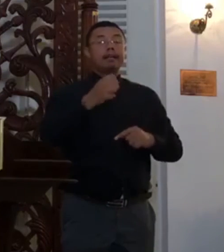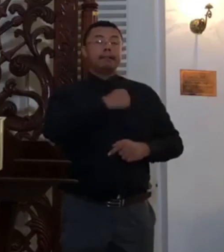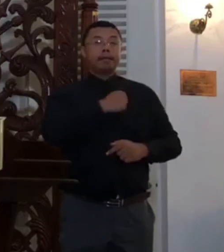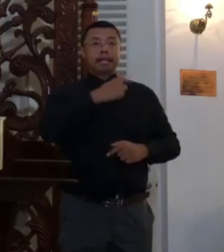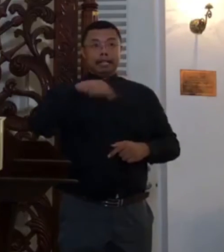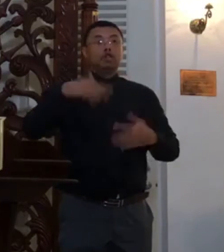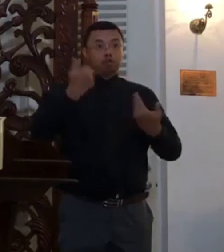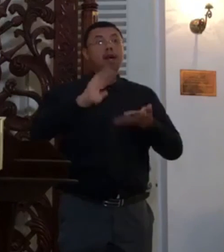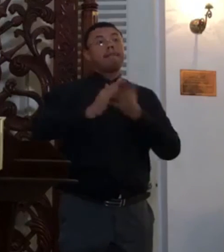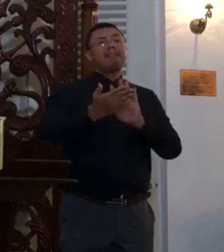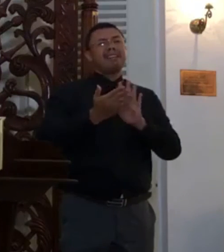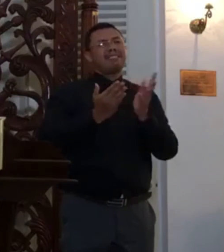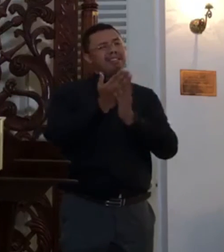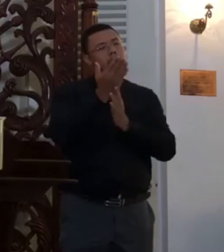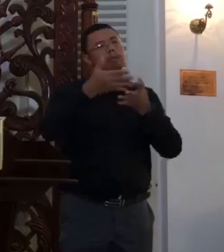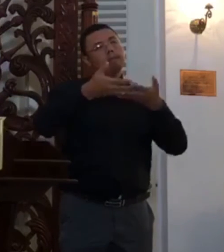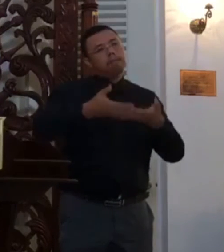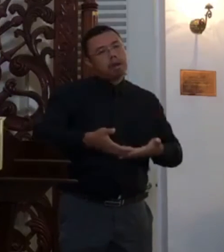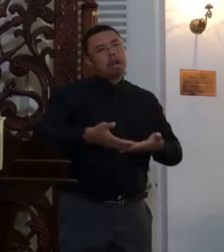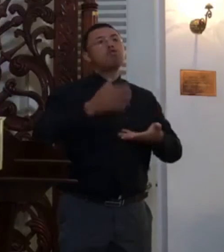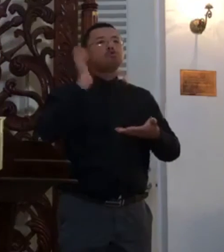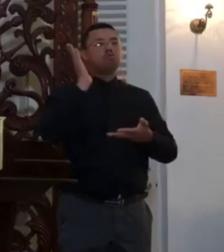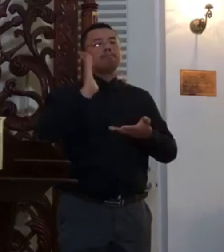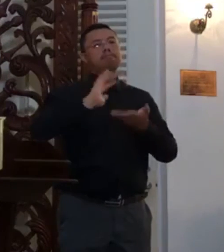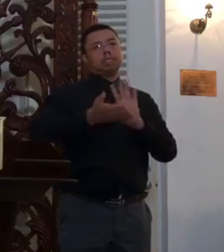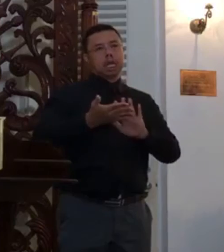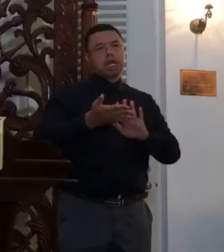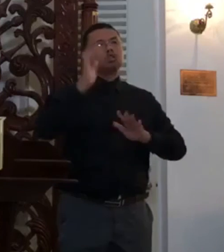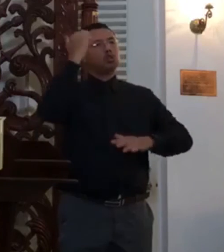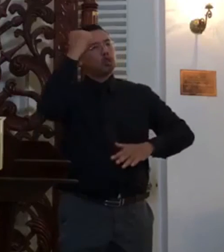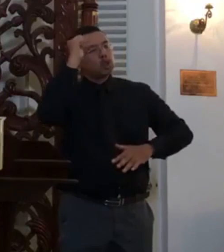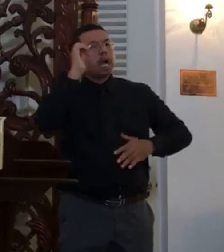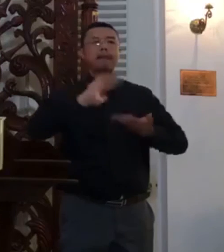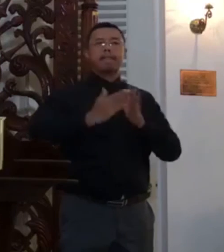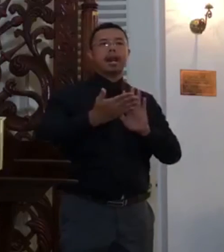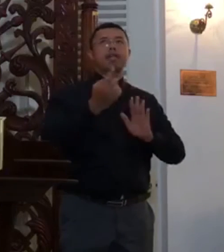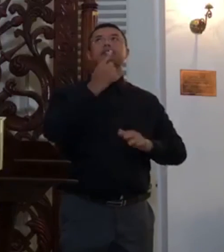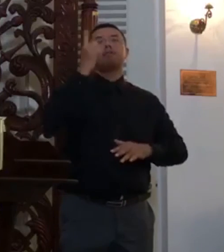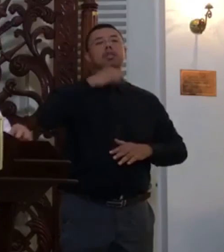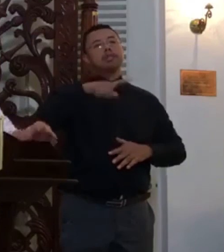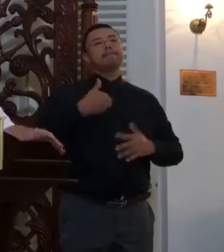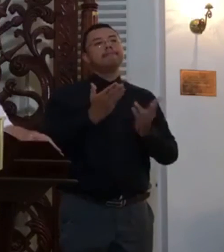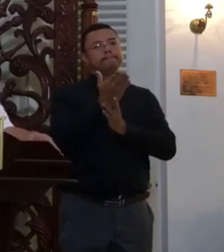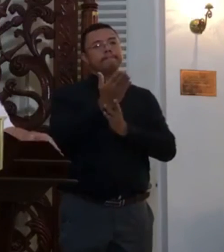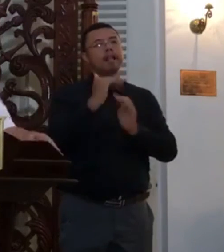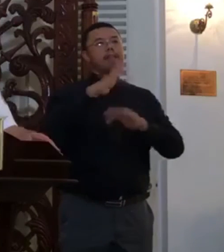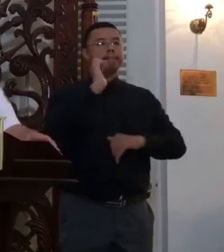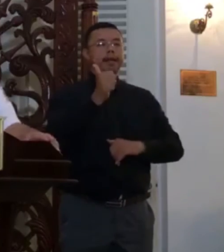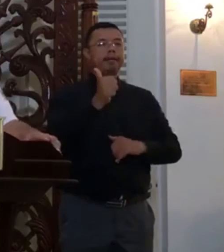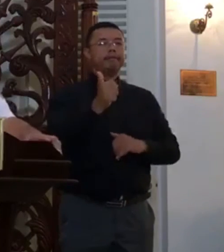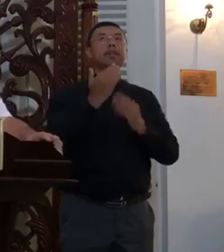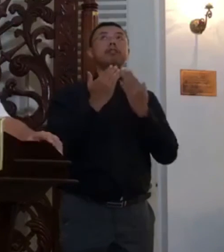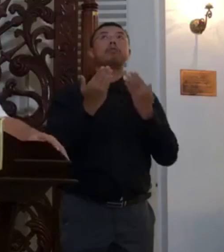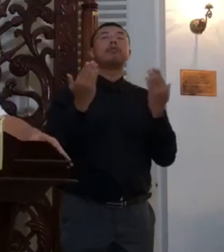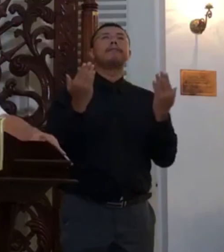kita sudah pernah melewati yang lebih berat, yang lebih sulit. Insya Allah ini akan kita bisa lewati dengan sebaik-baiknya.